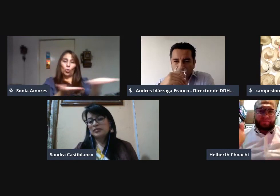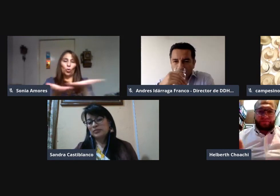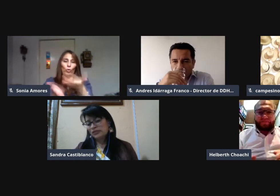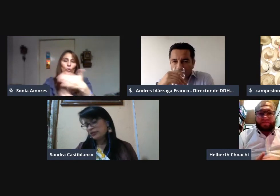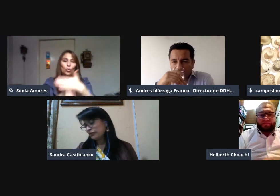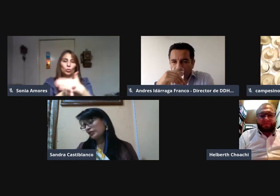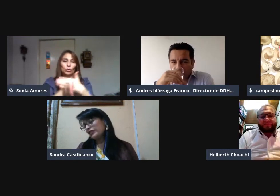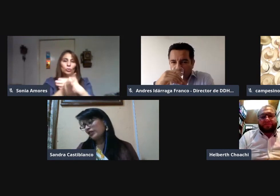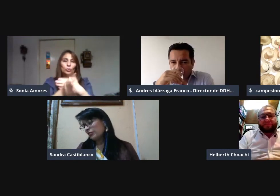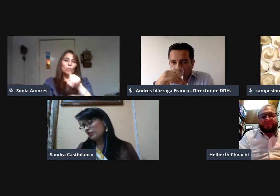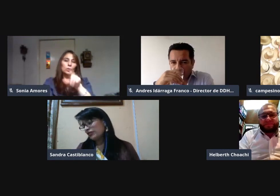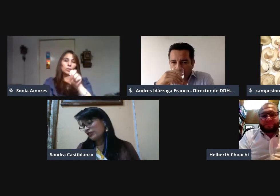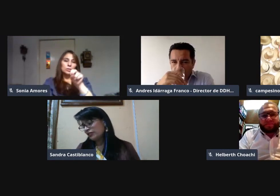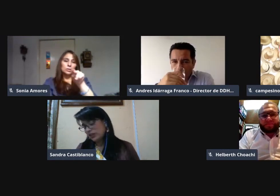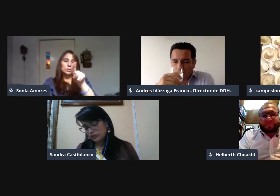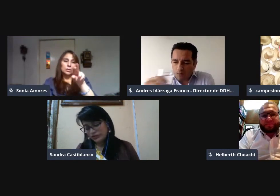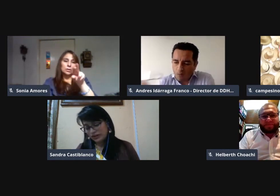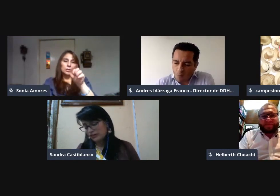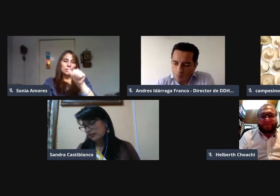Sí, profesor,